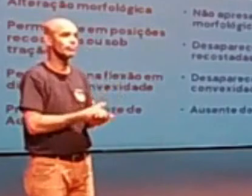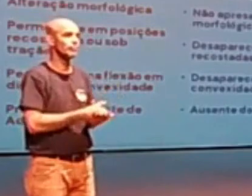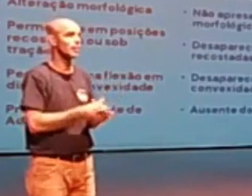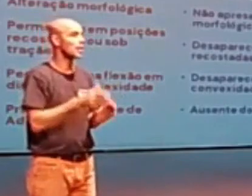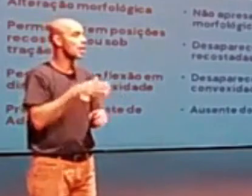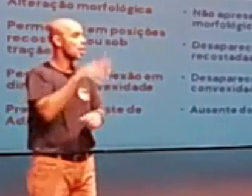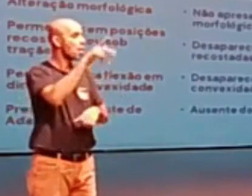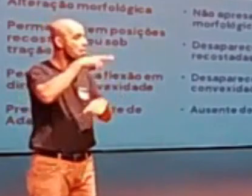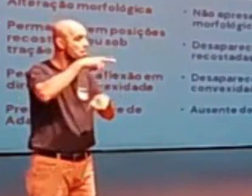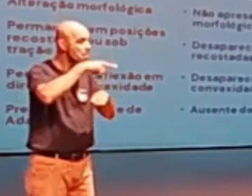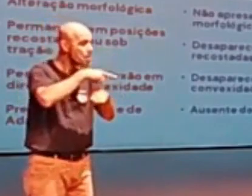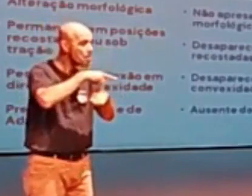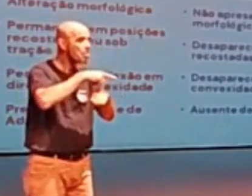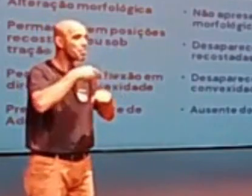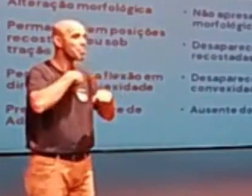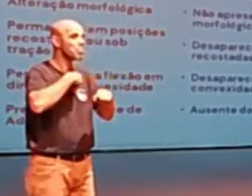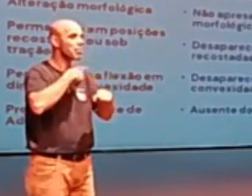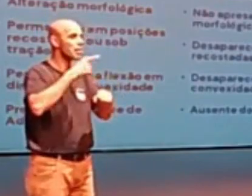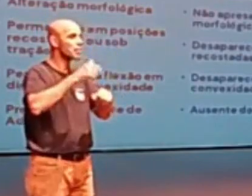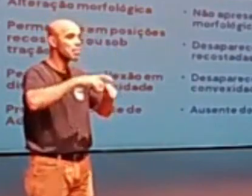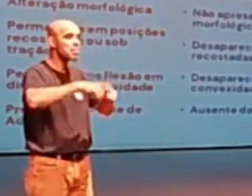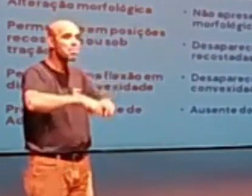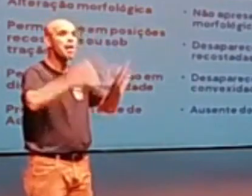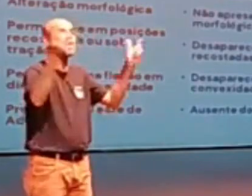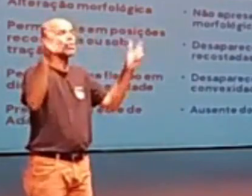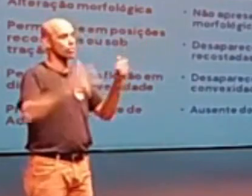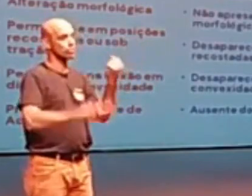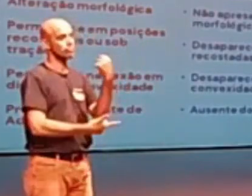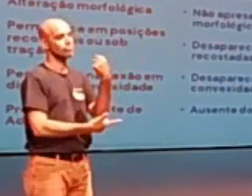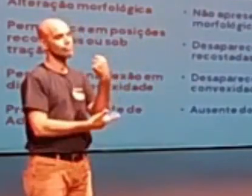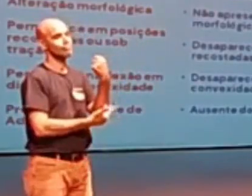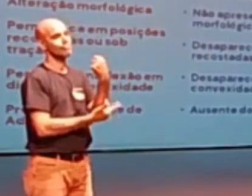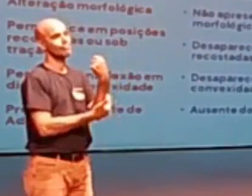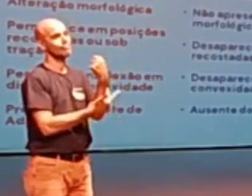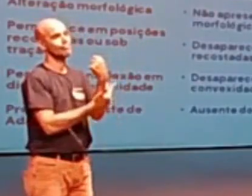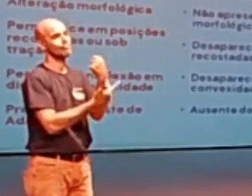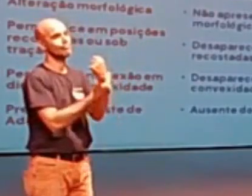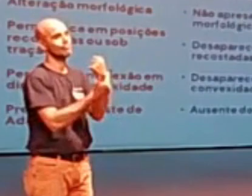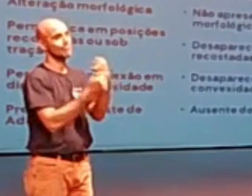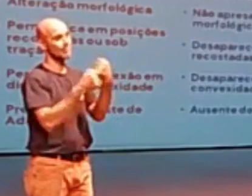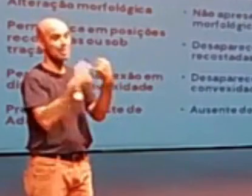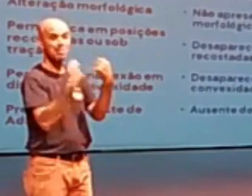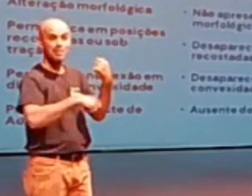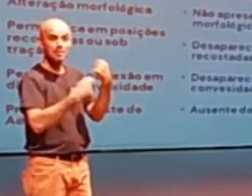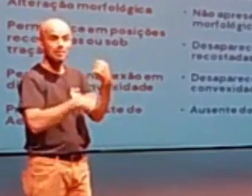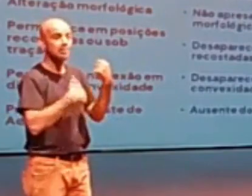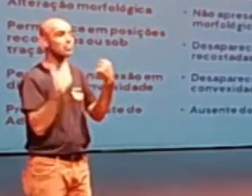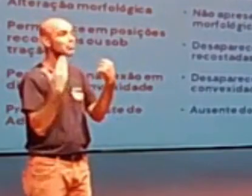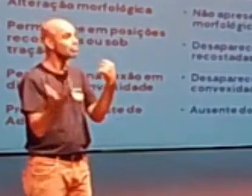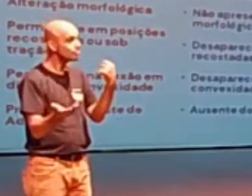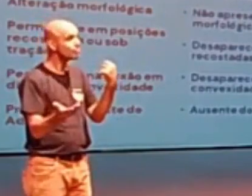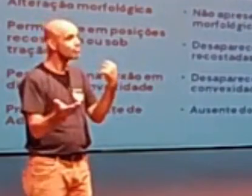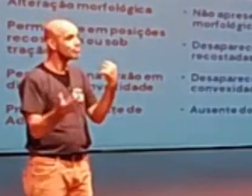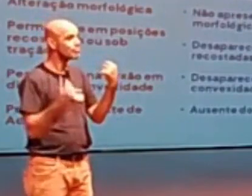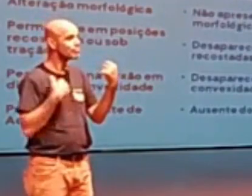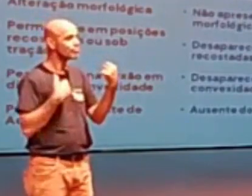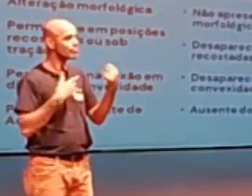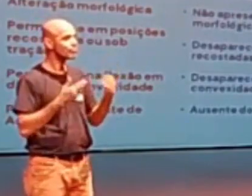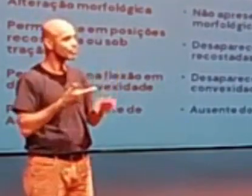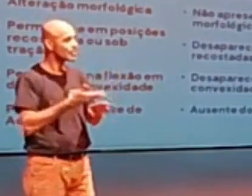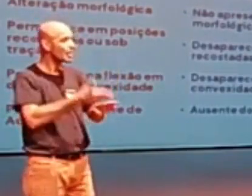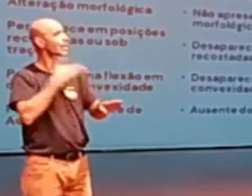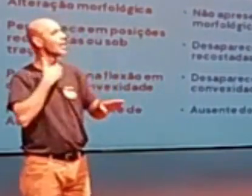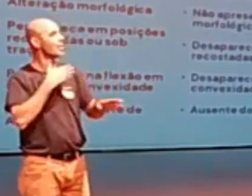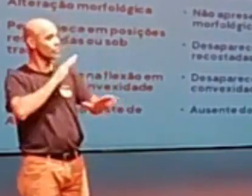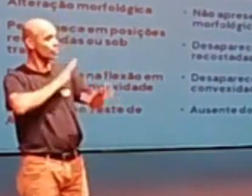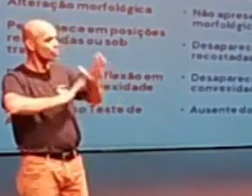dos países que tem uma das taxas mais altas de cirurgia, e eu não sei se todas seriam necessárias se a gente tivesse uma outra abordagem antes, mas esse é